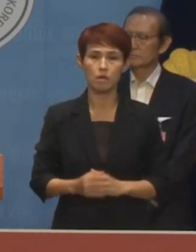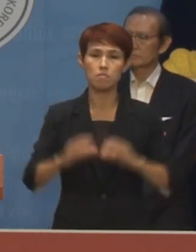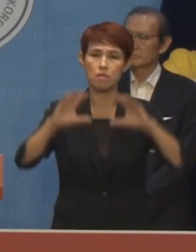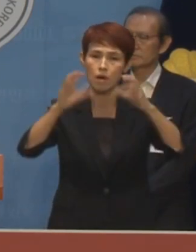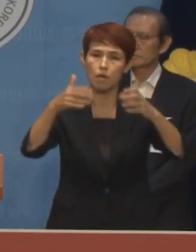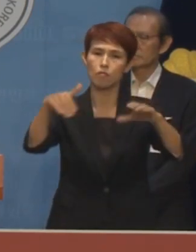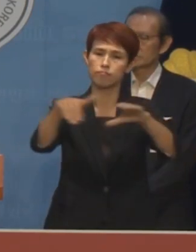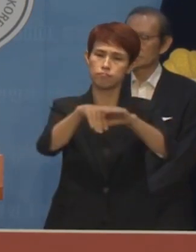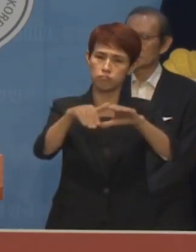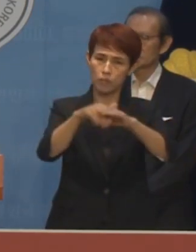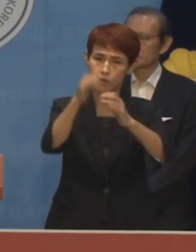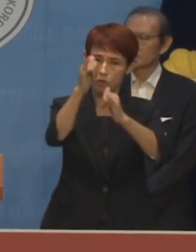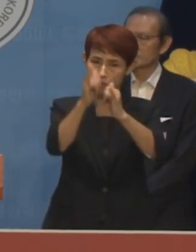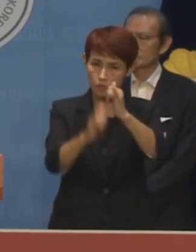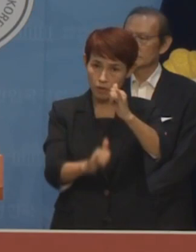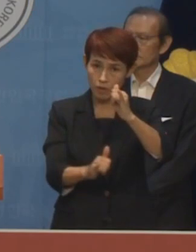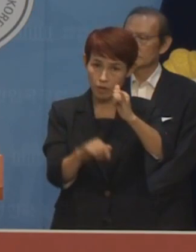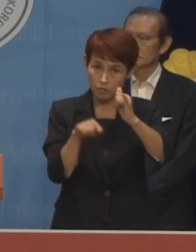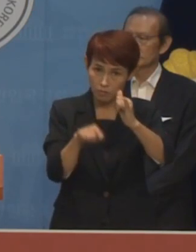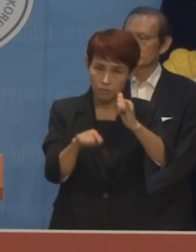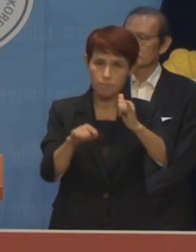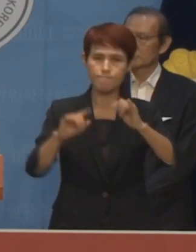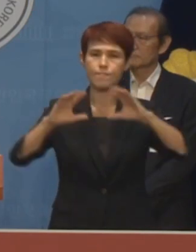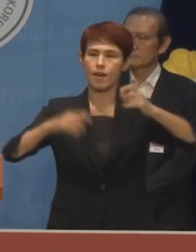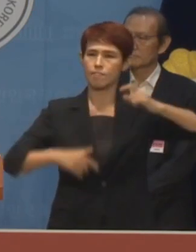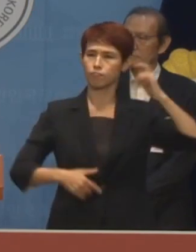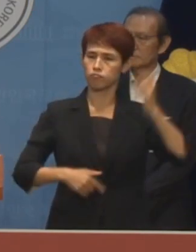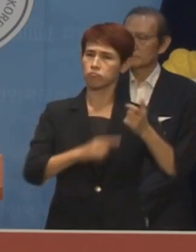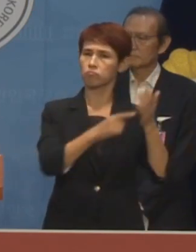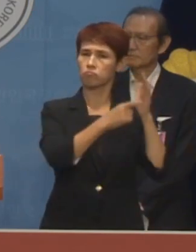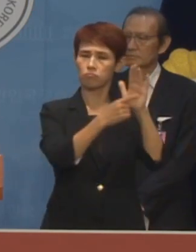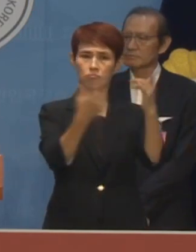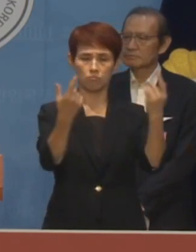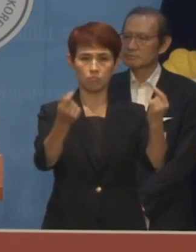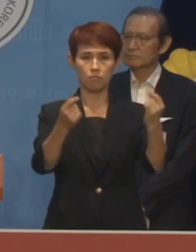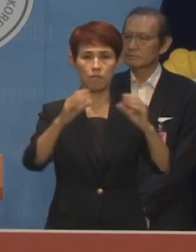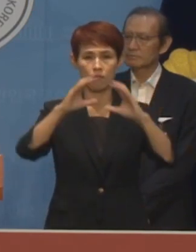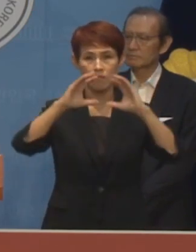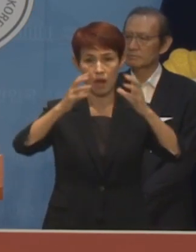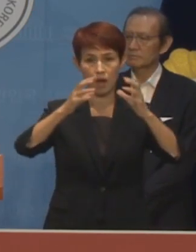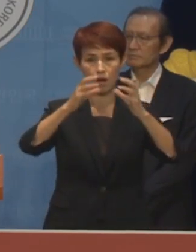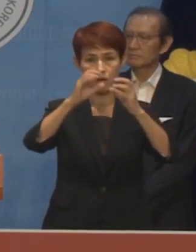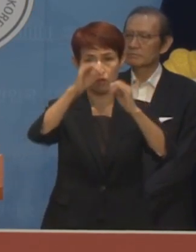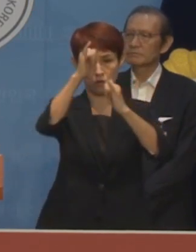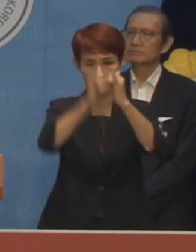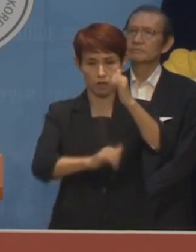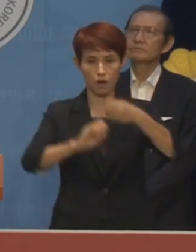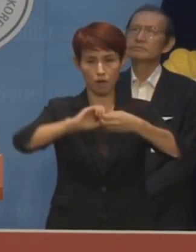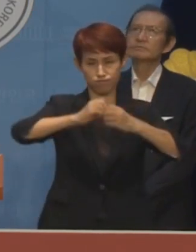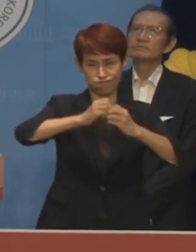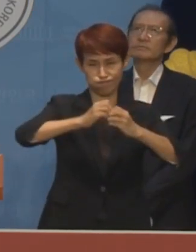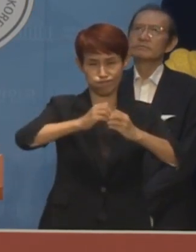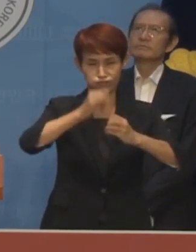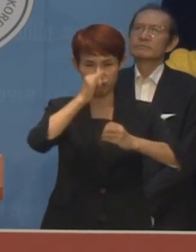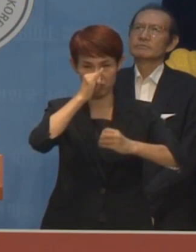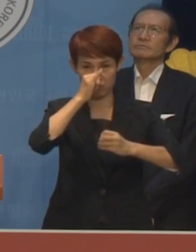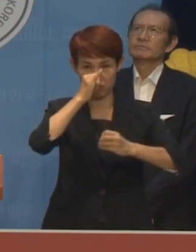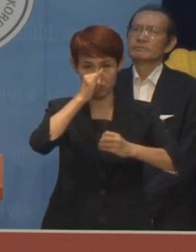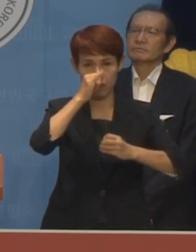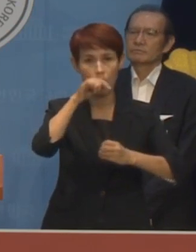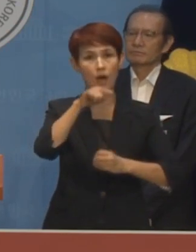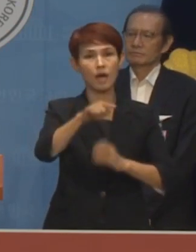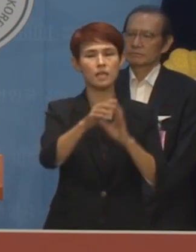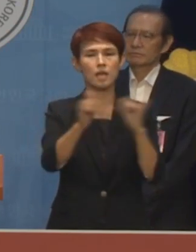문화와 역사의 힘은 그날의 강대함을 보여주는 것이며 역사를 왜곡하고 역사를 갈기갈기 찢어버린다면